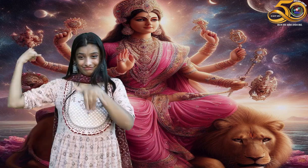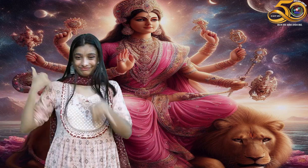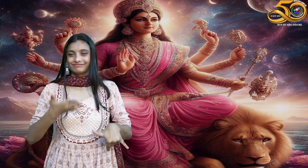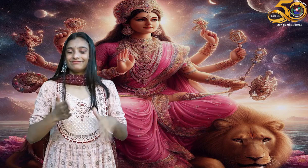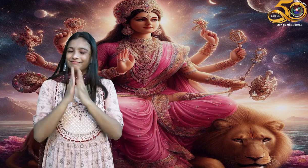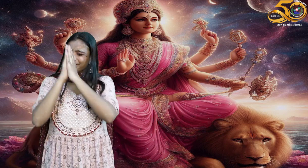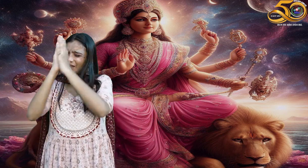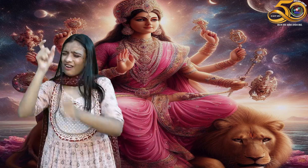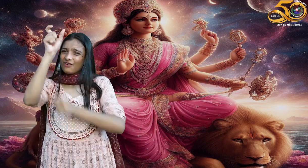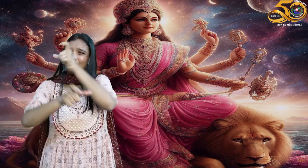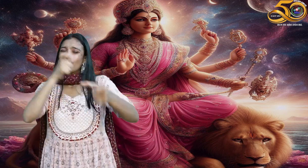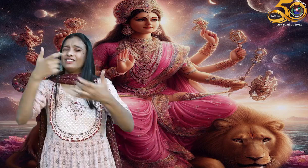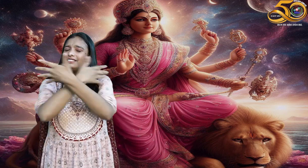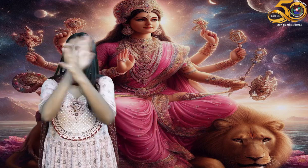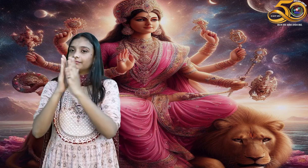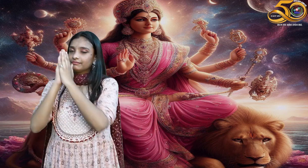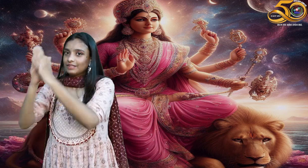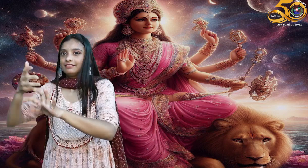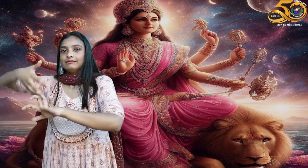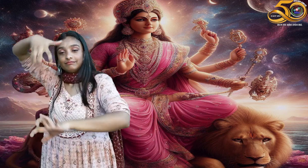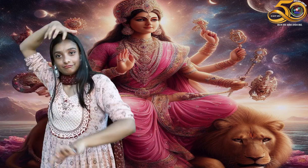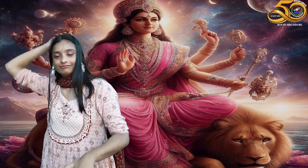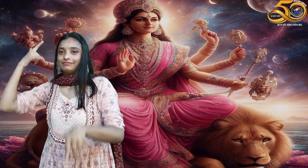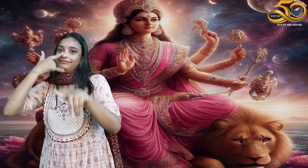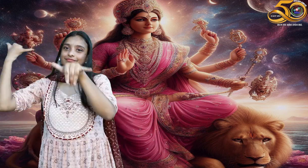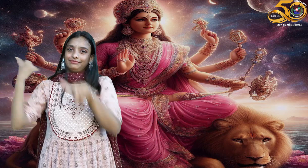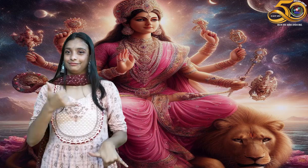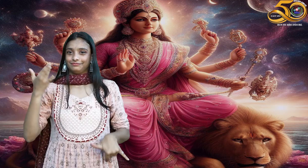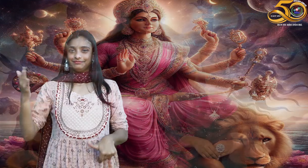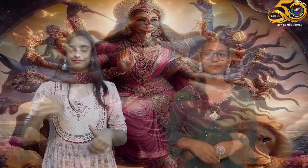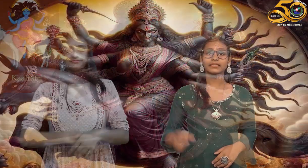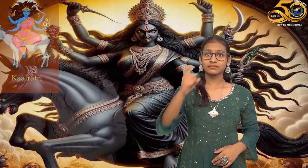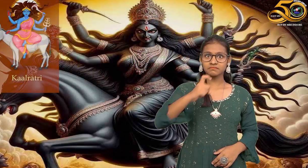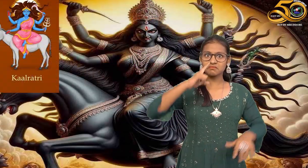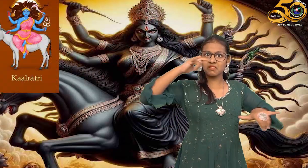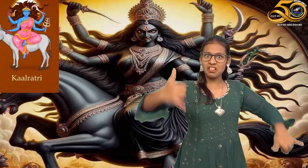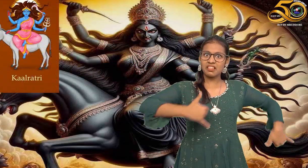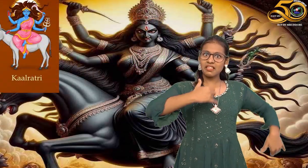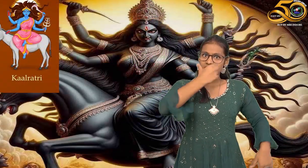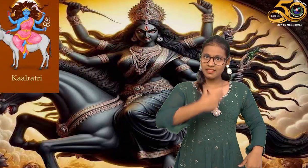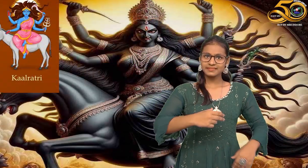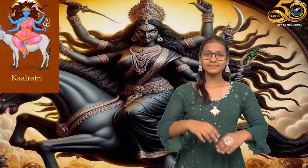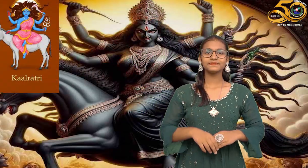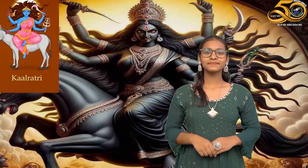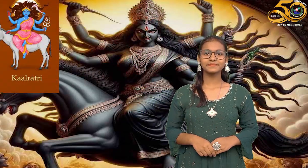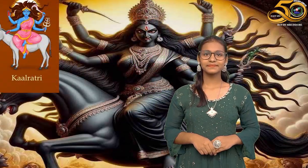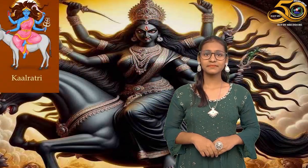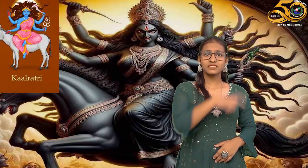ने जैगोश किया उसी पसवा मा कात्याईनी को नमन किया आज नवरात्री का साथवा दिन मा काल रात्री को